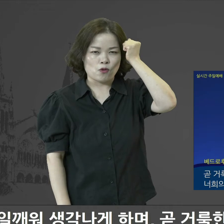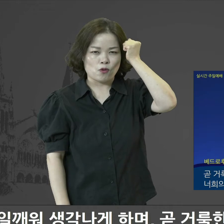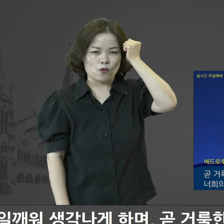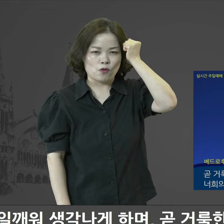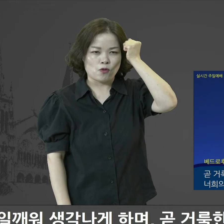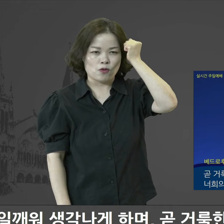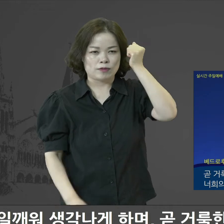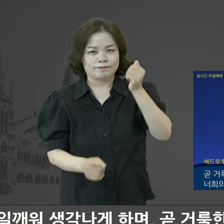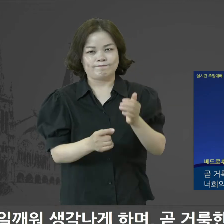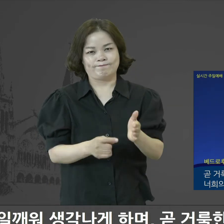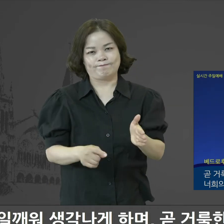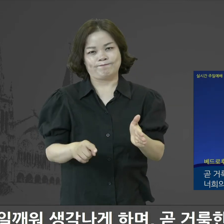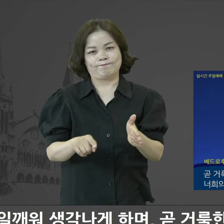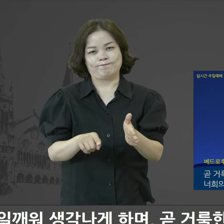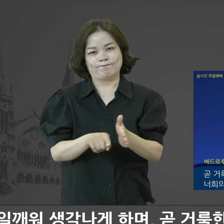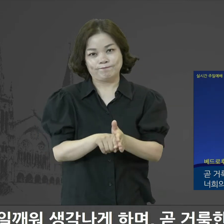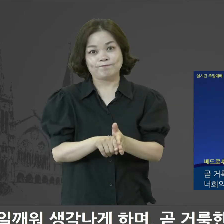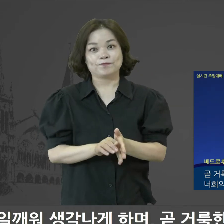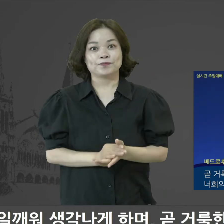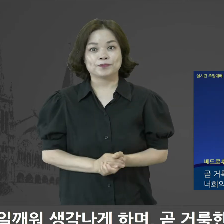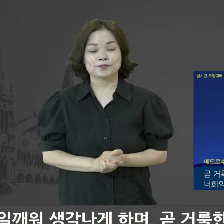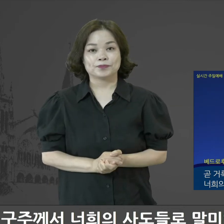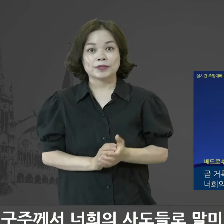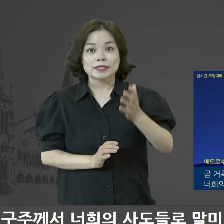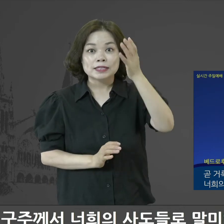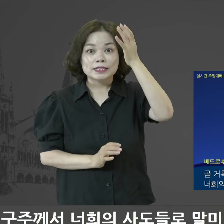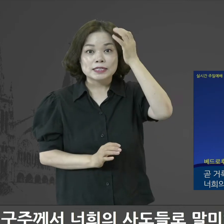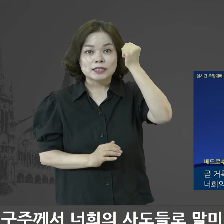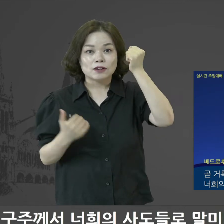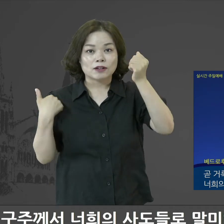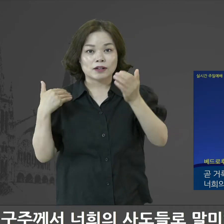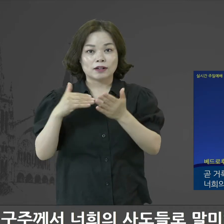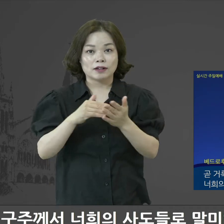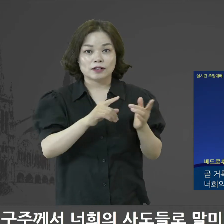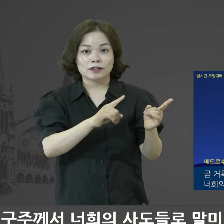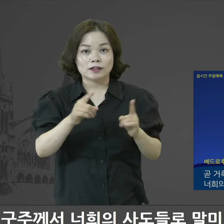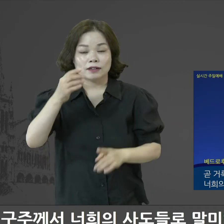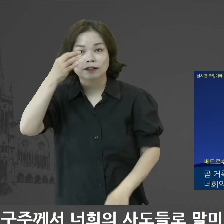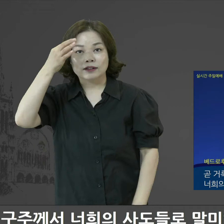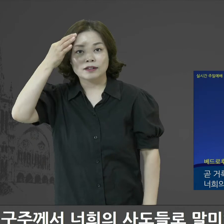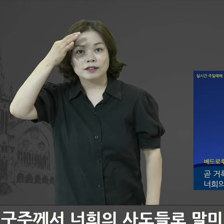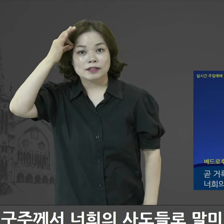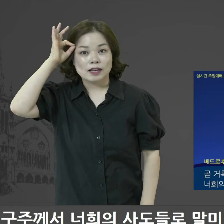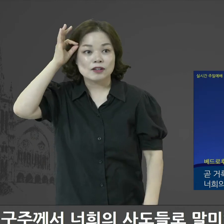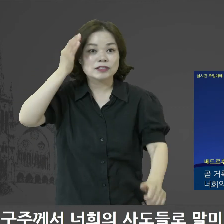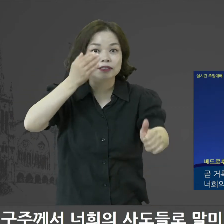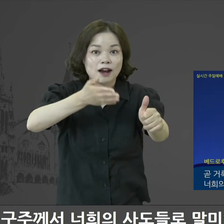하려 하노라. 기억하라, 돌이키라, 깨어있으라.